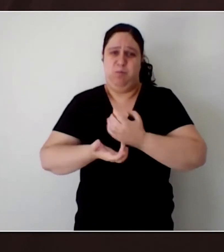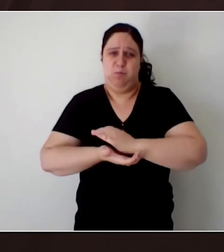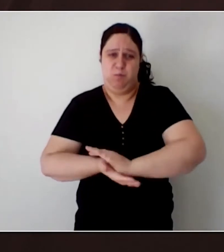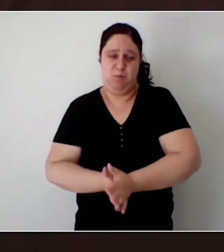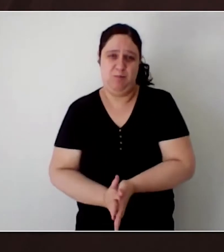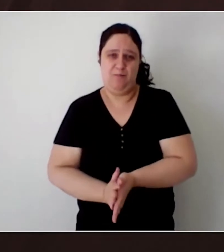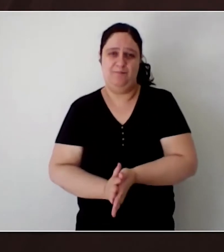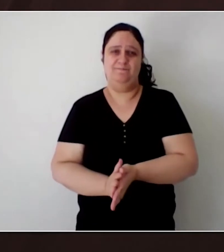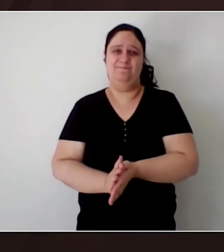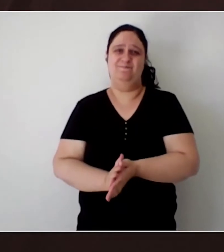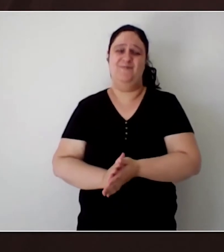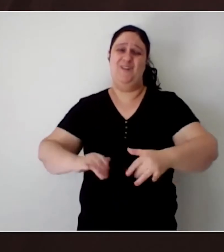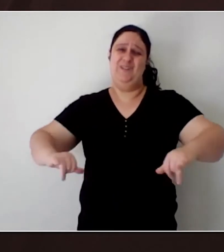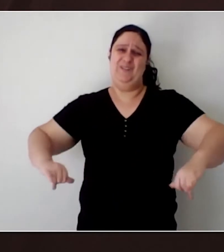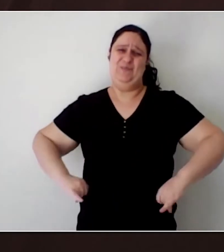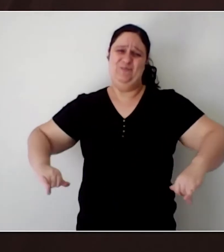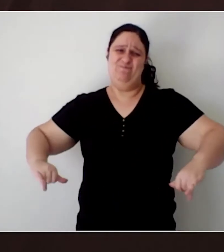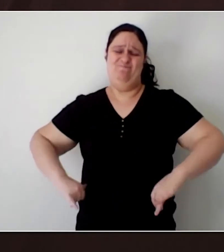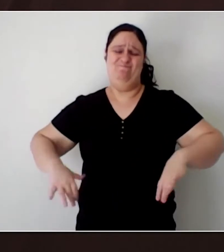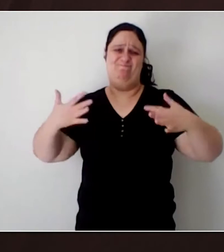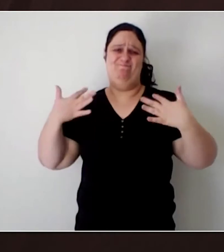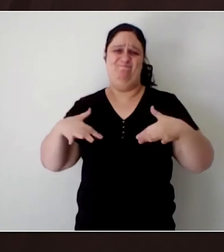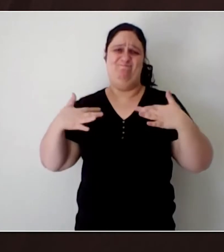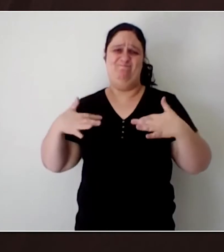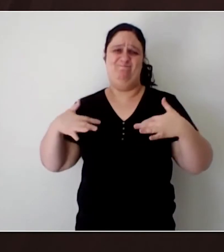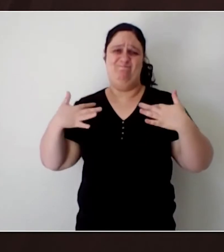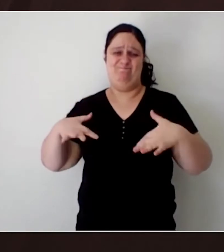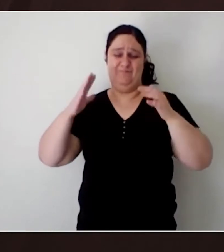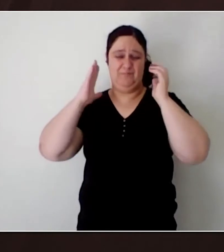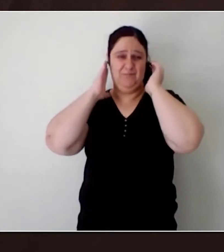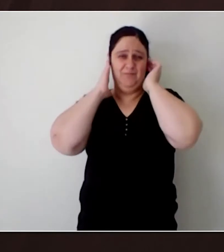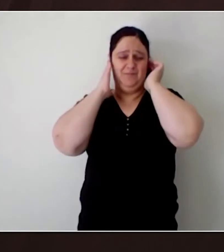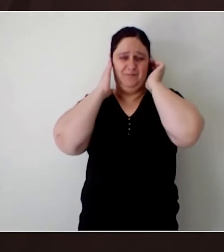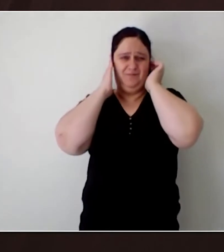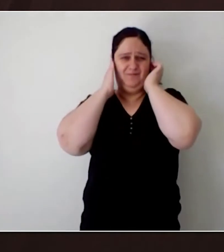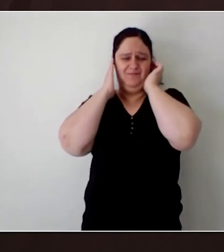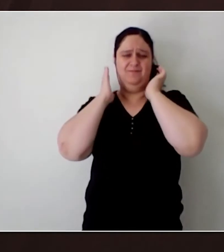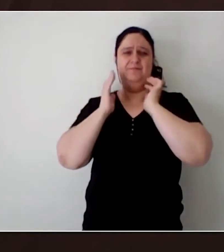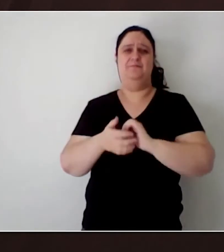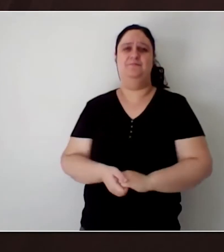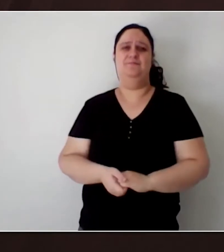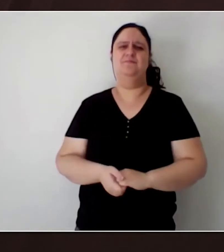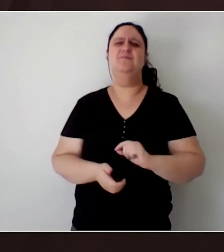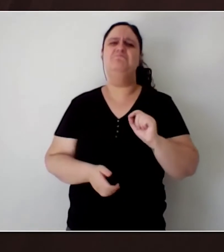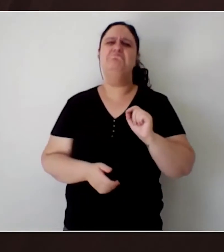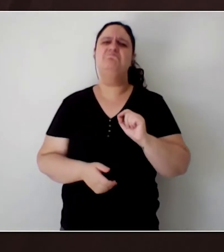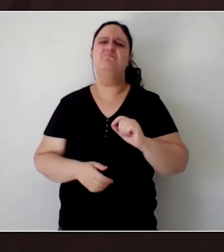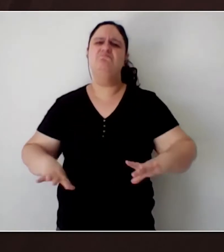Ele não receberá galardão, sofrerá dano. Que dano é esse?